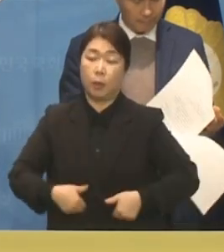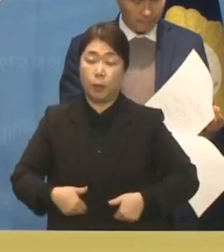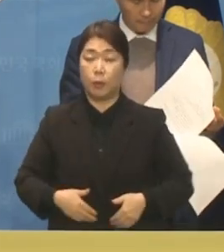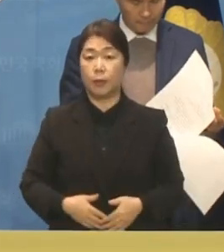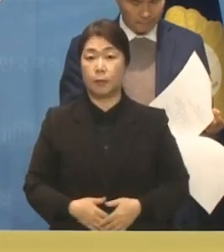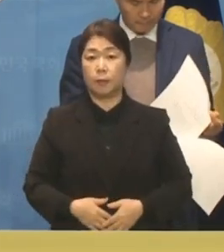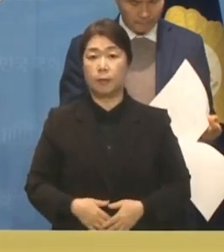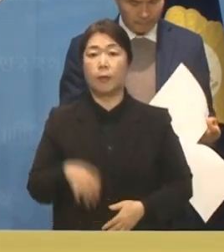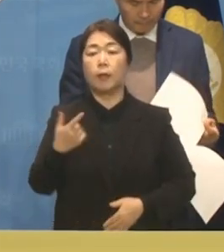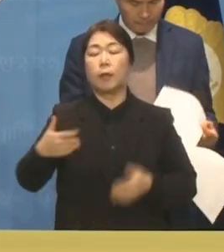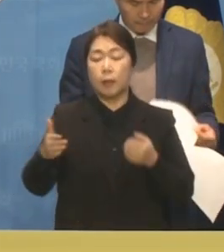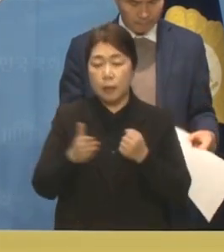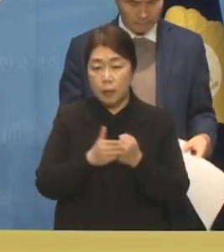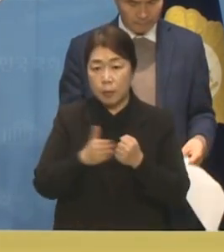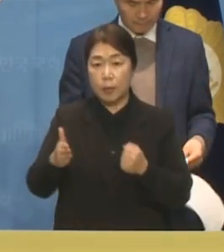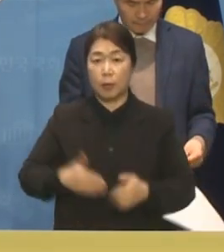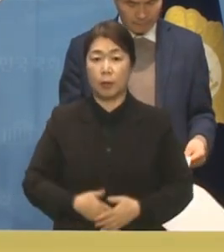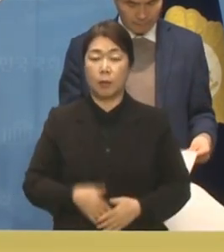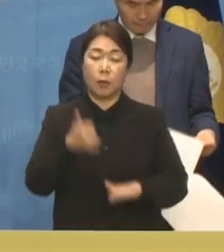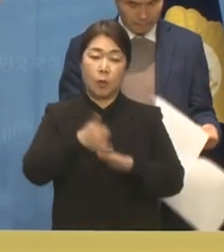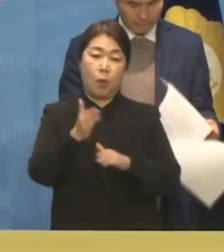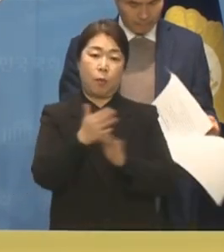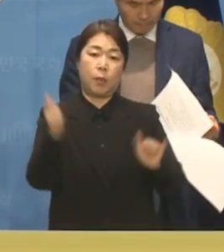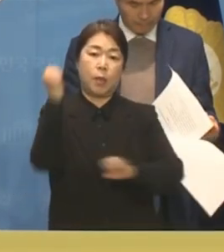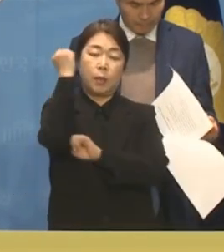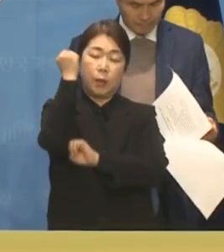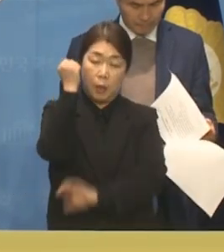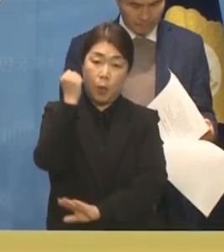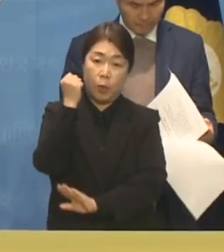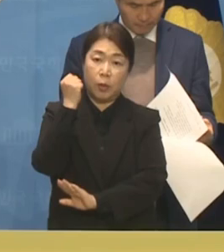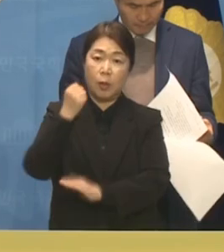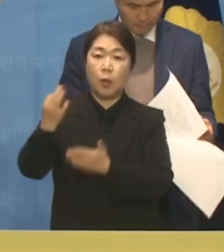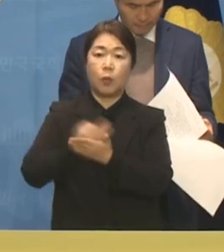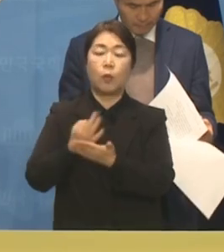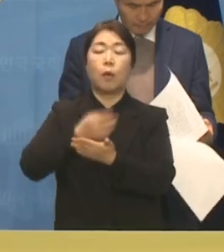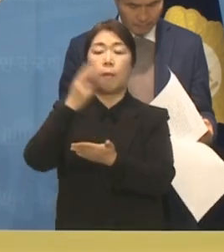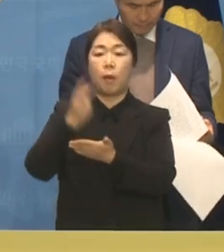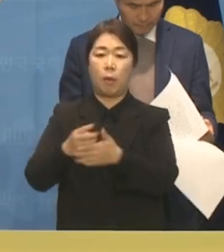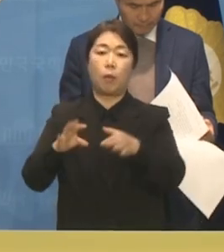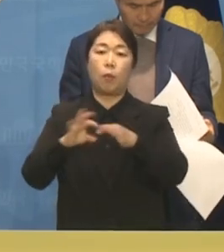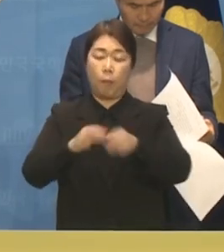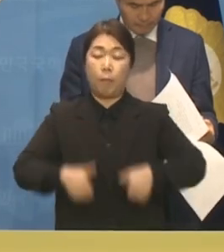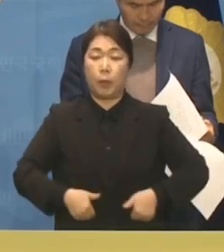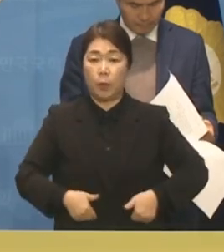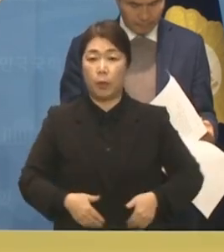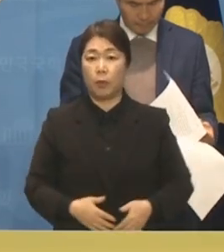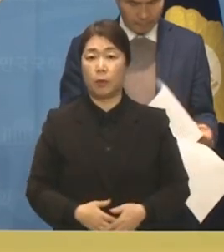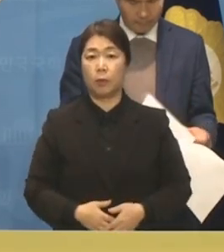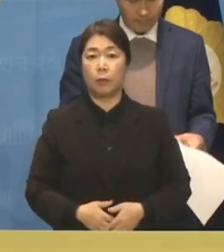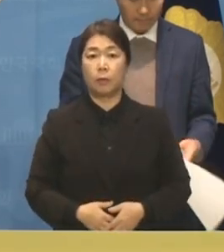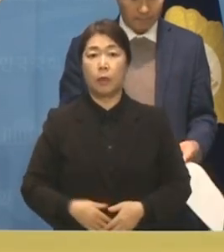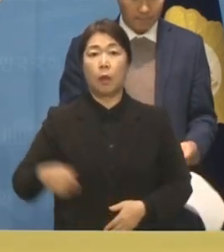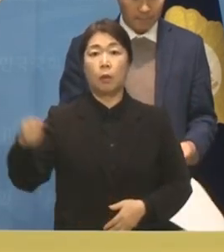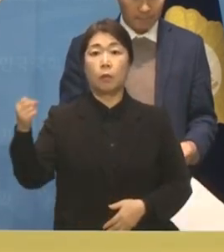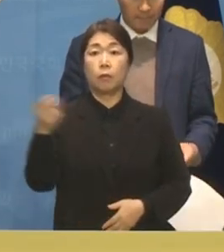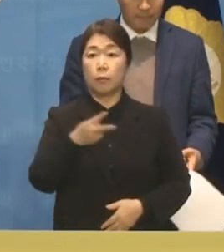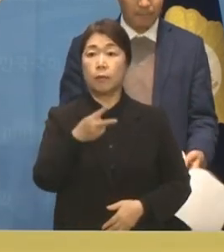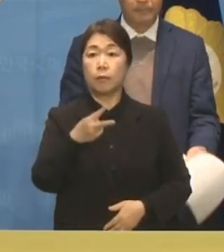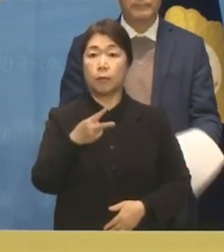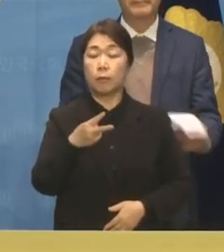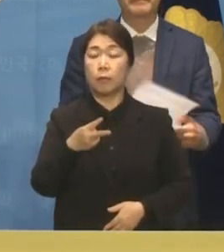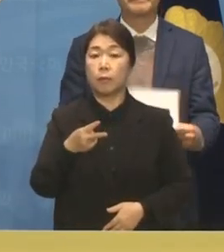됩니다. 그렇기 때문에 농어민 기본 소득법이 필요하고요. 그리고